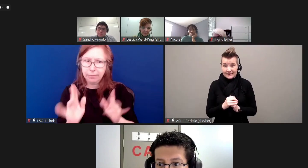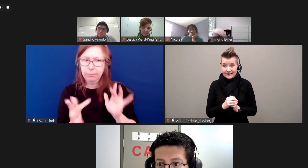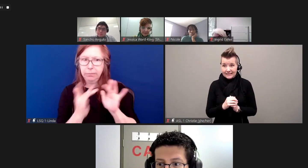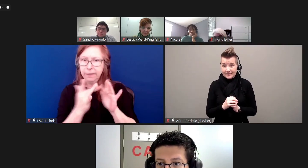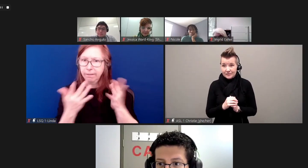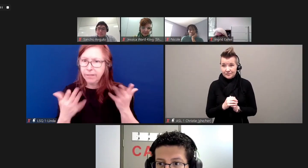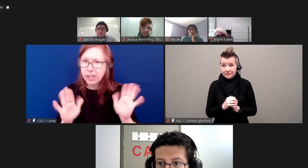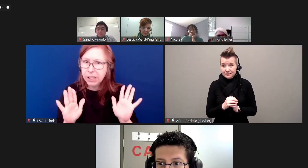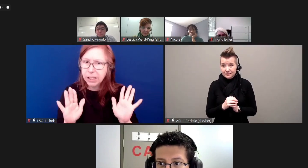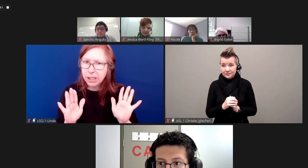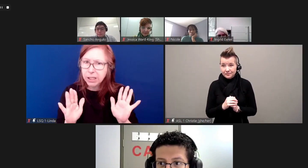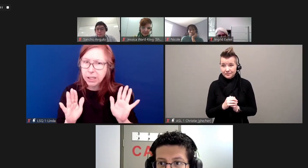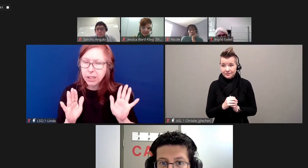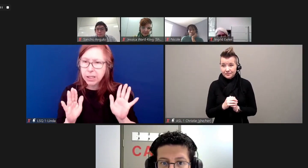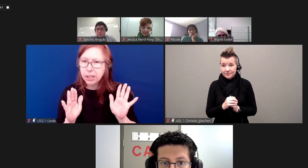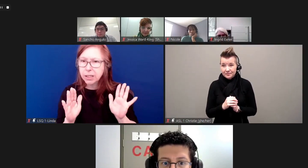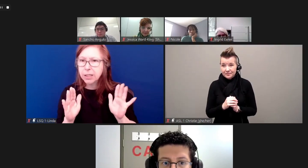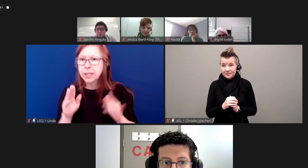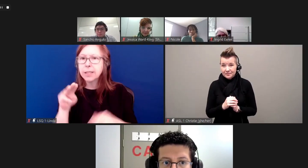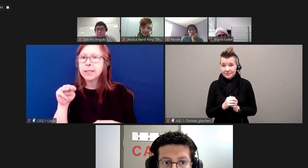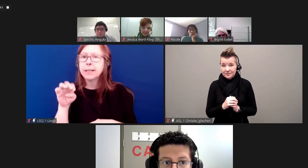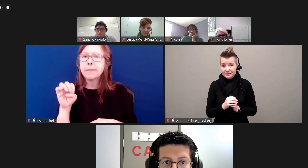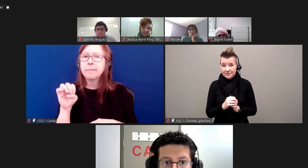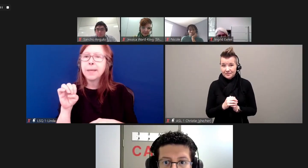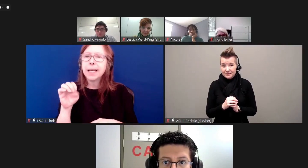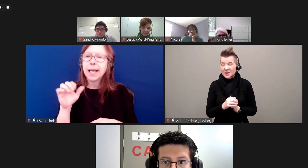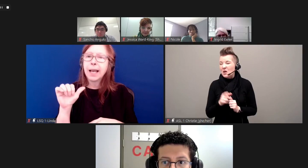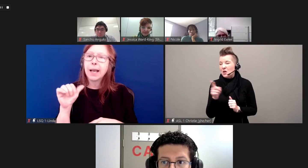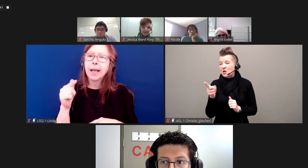nous? Megan Sapkanti?